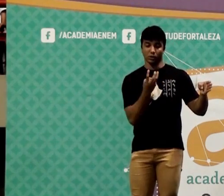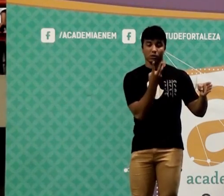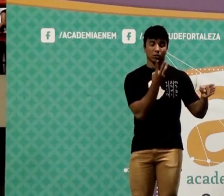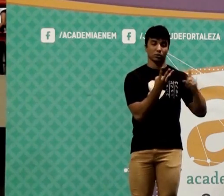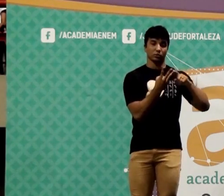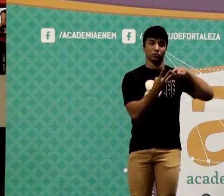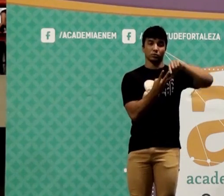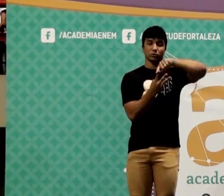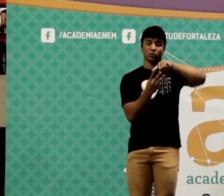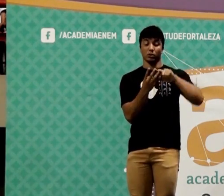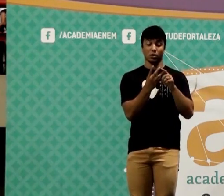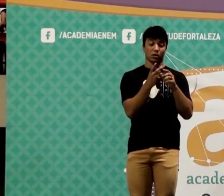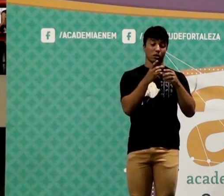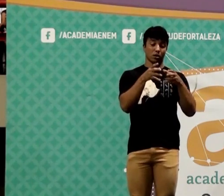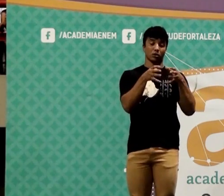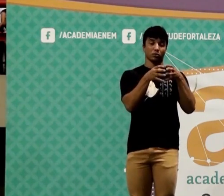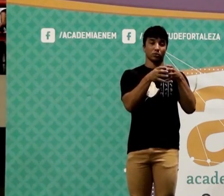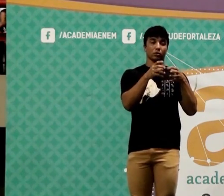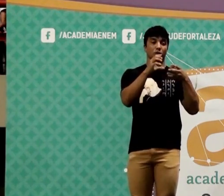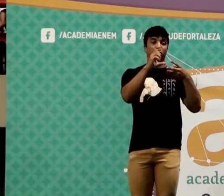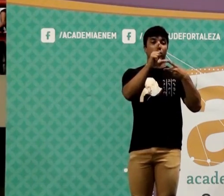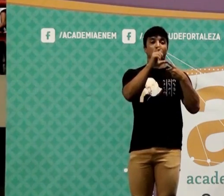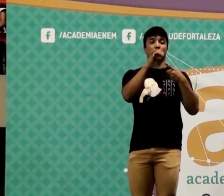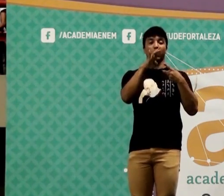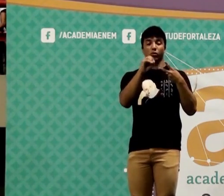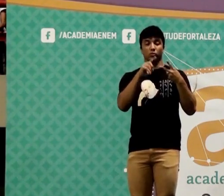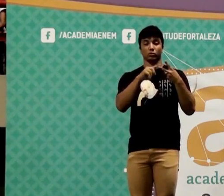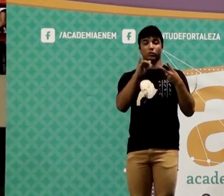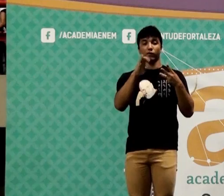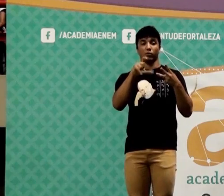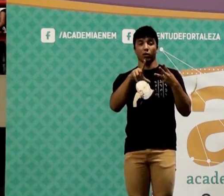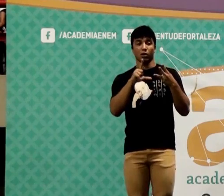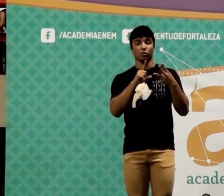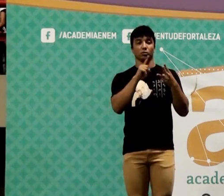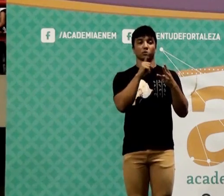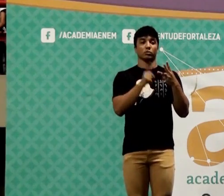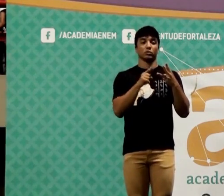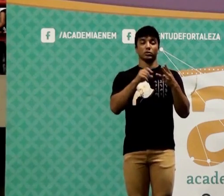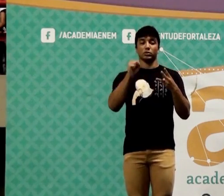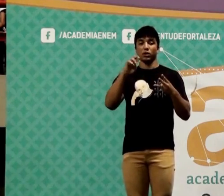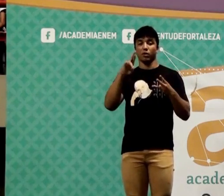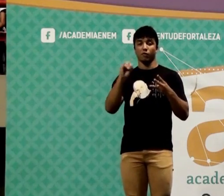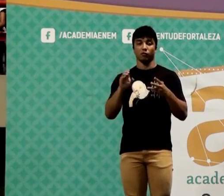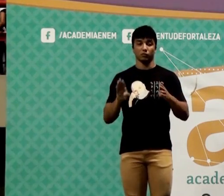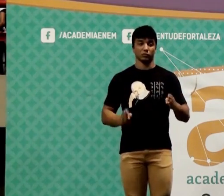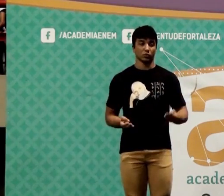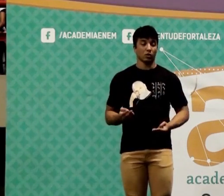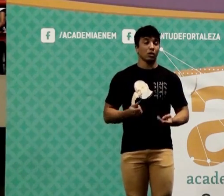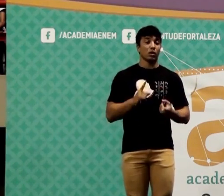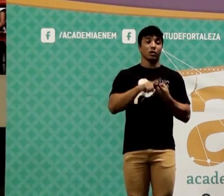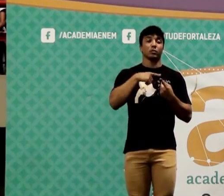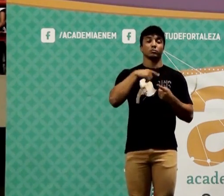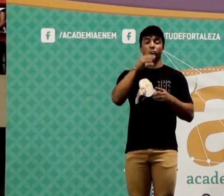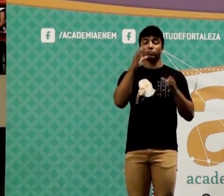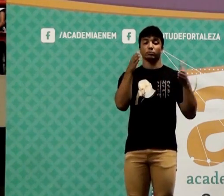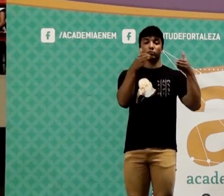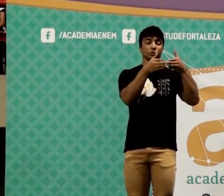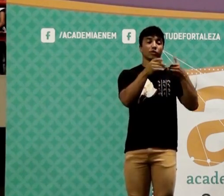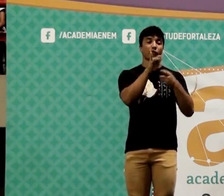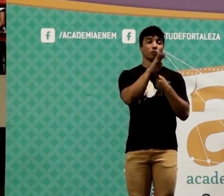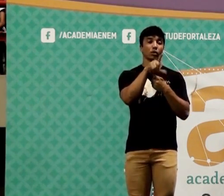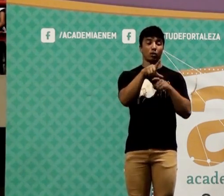gente boa. Quem é que fala bem dos cavaleiros? A literatura fala bem dos cavaleiros. O cinema fala bem dos cavaleiros. Tá certo?